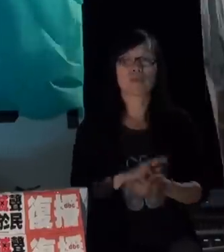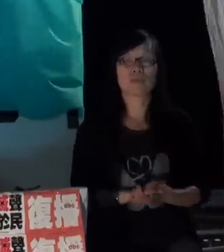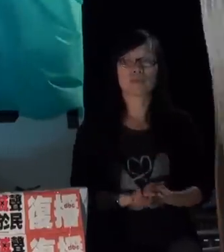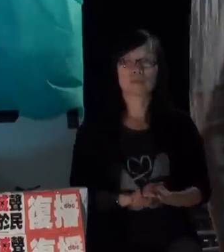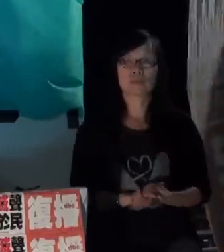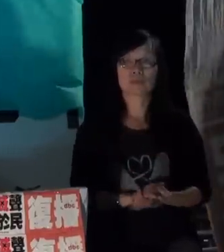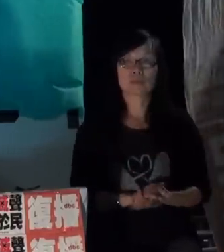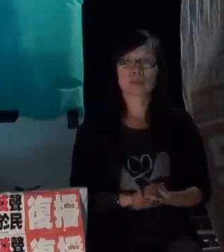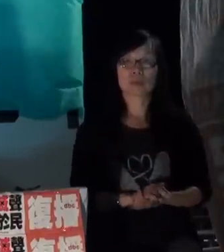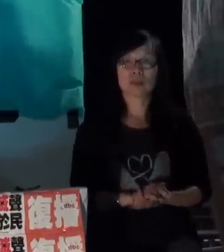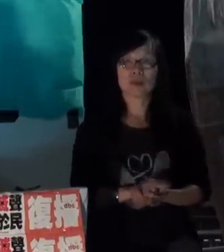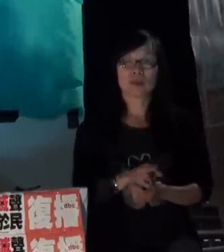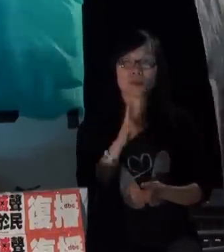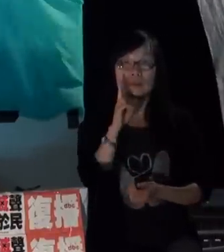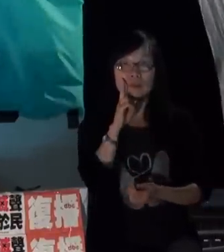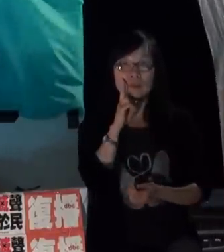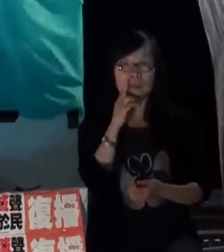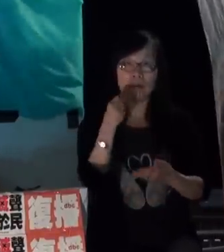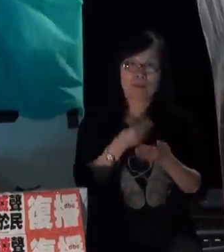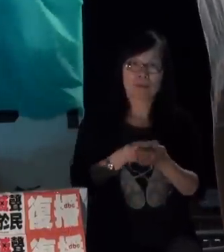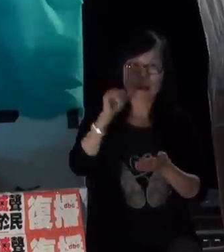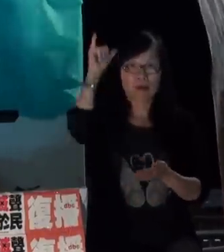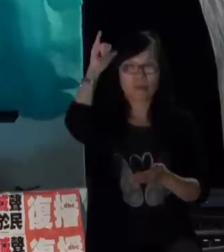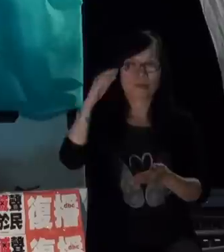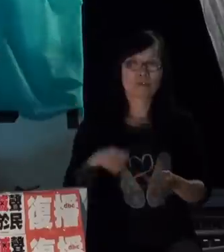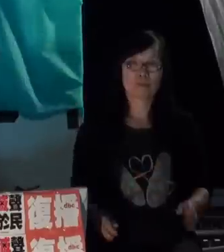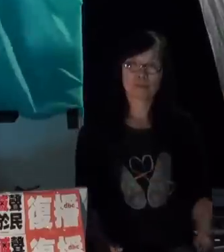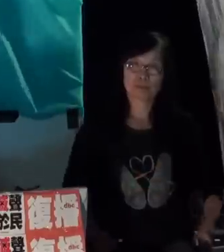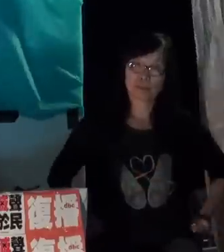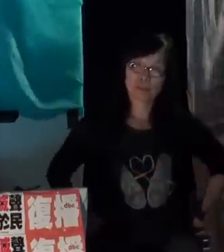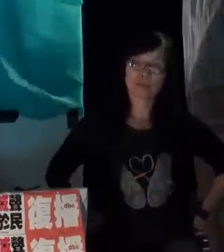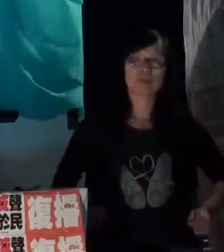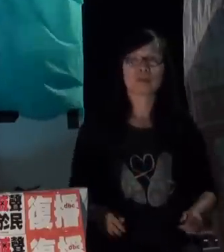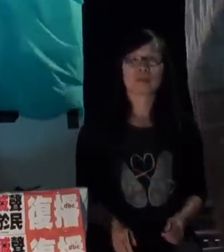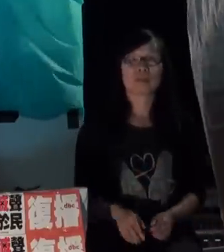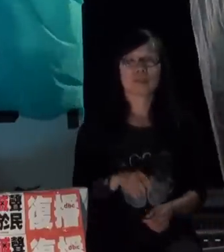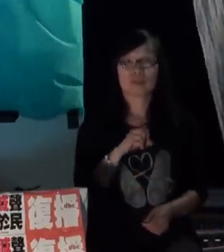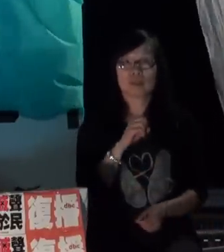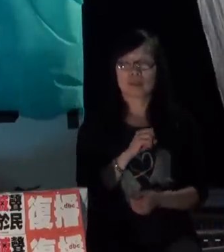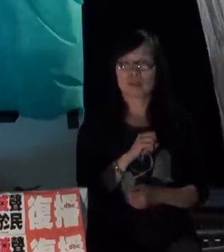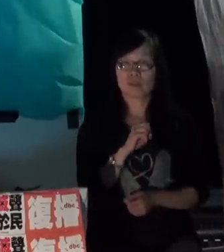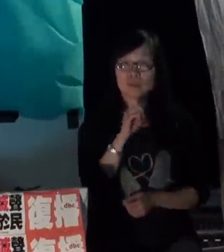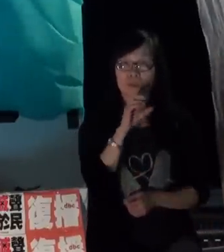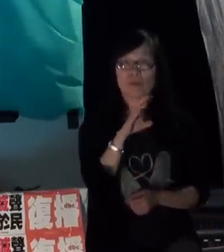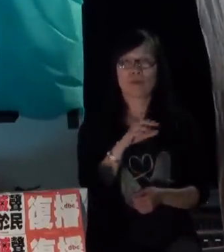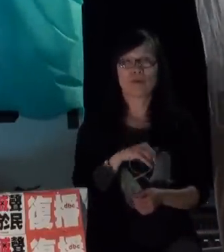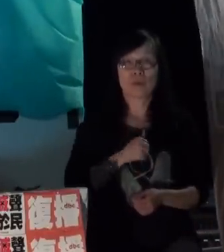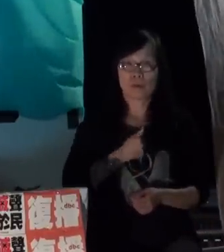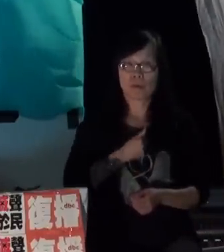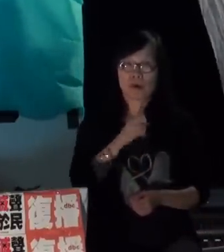明唔明啊？即係等於你去買條牛仔褲，係嘛？你同嗰個檔主